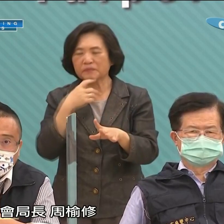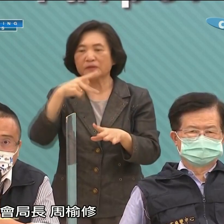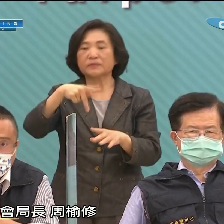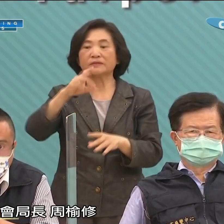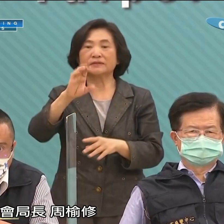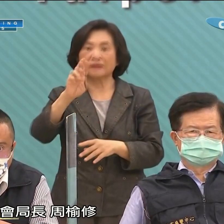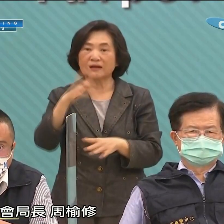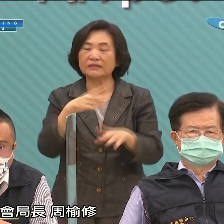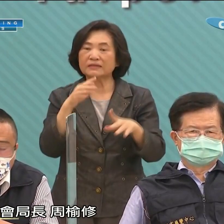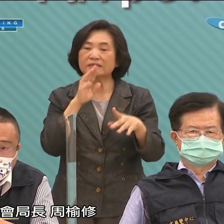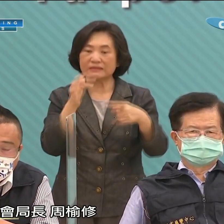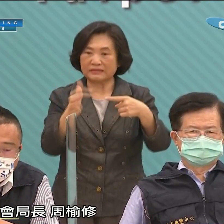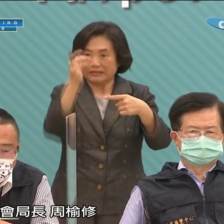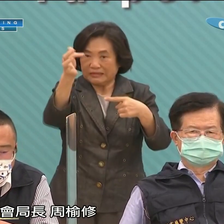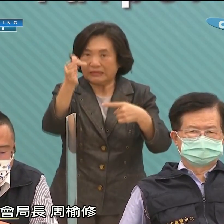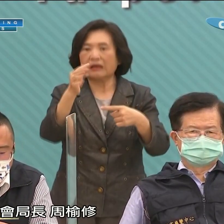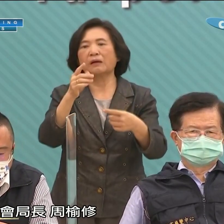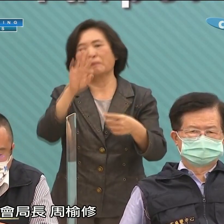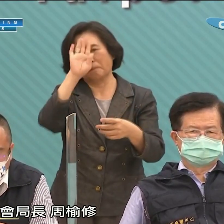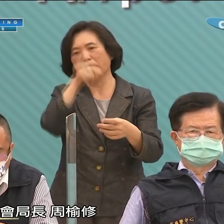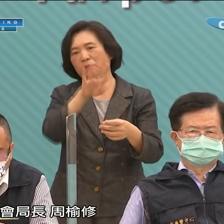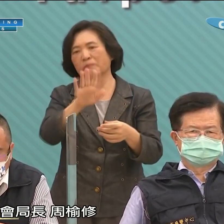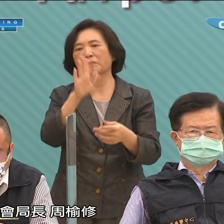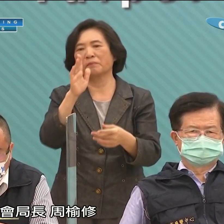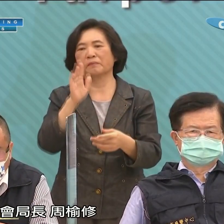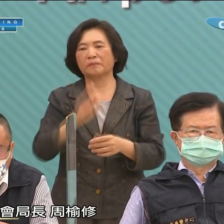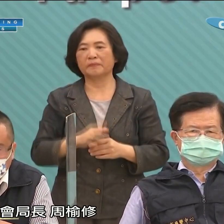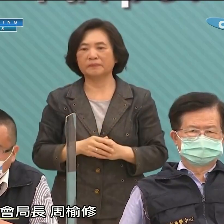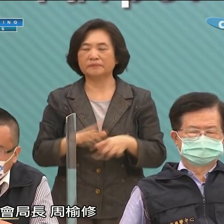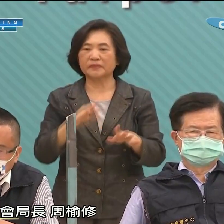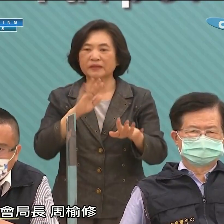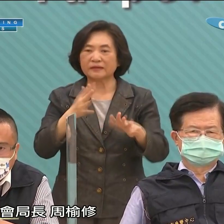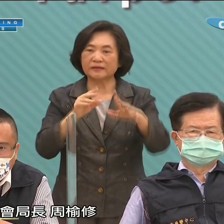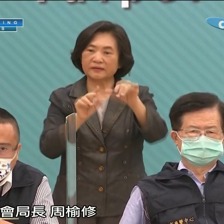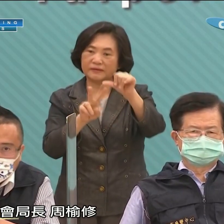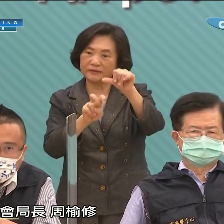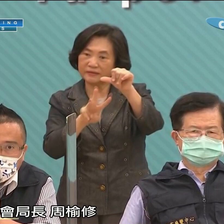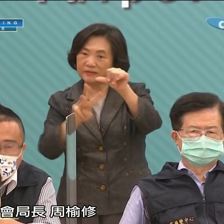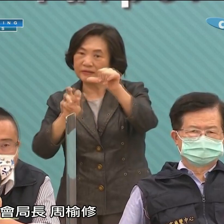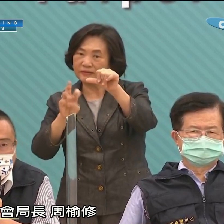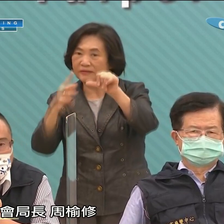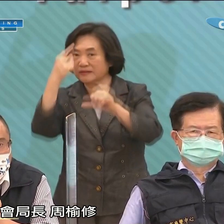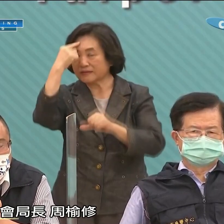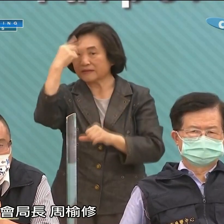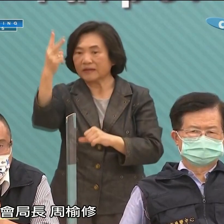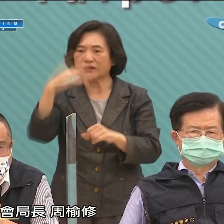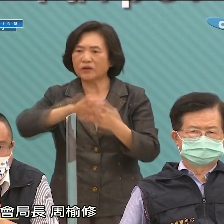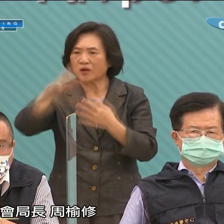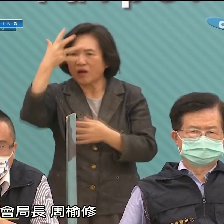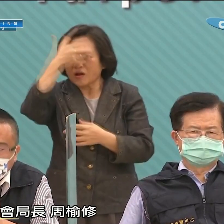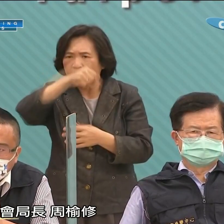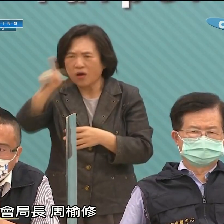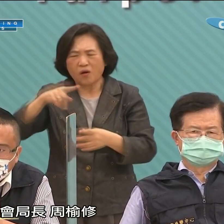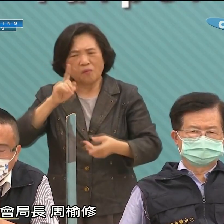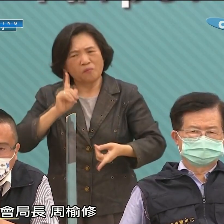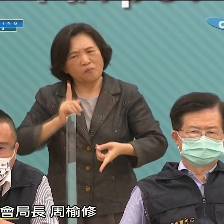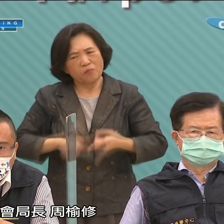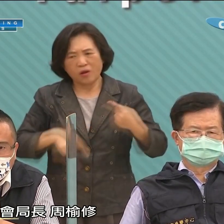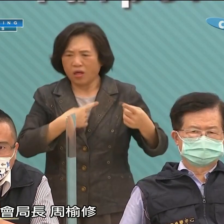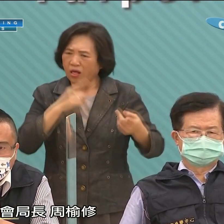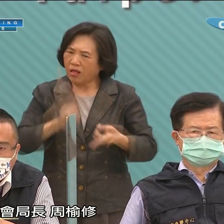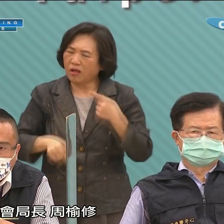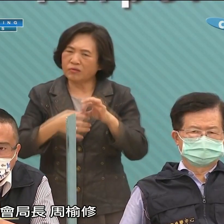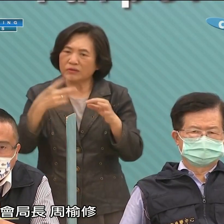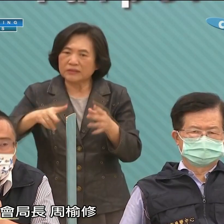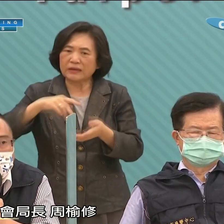结果是阳性确诊。那阳性确诊之后呢，陆陆续续我们在23号跟24号有两位长辈身体不适，那 PCR 确诊